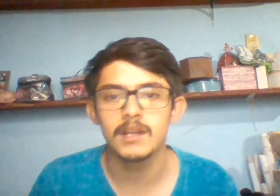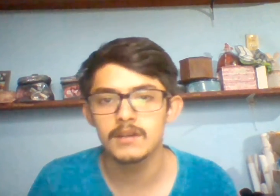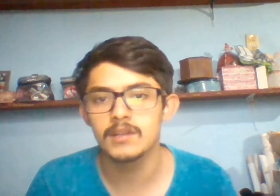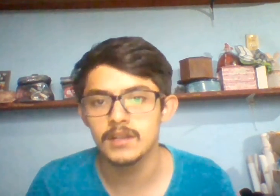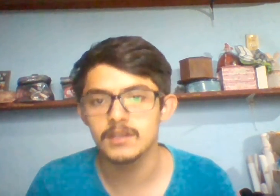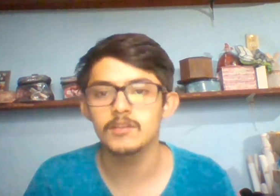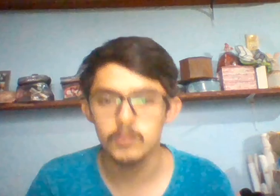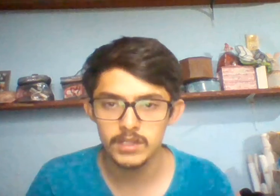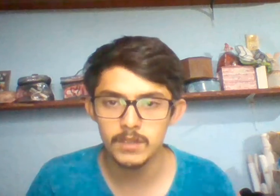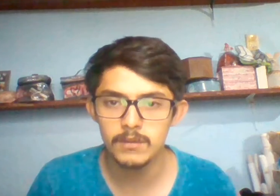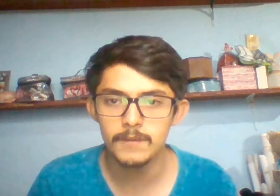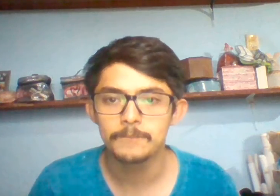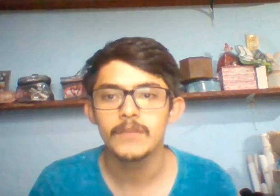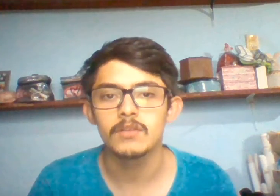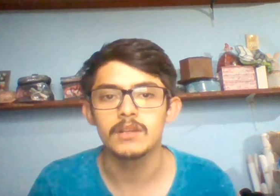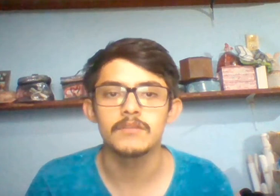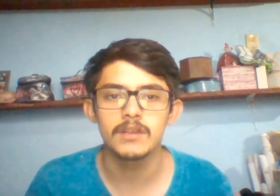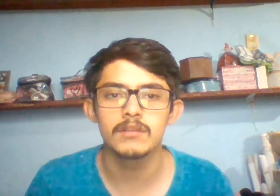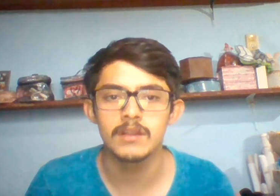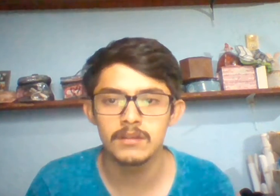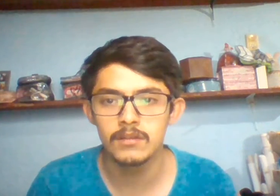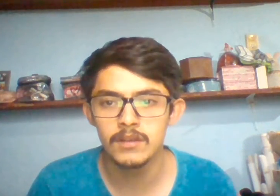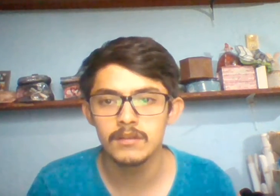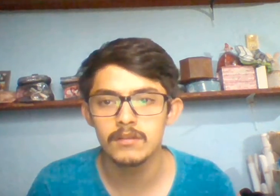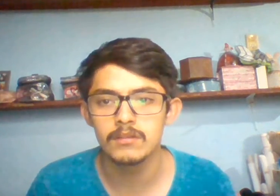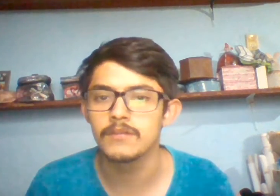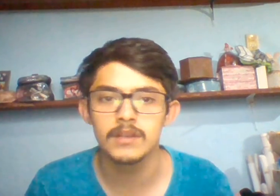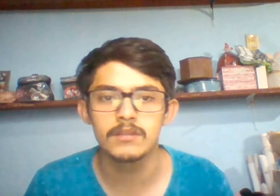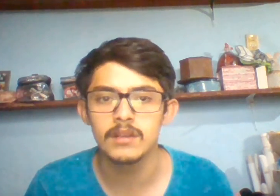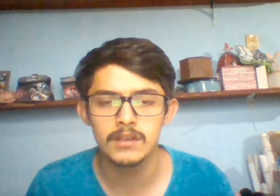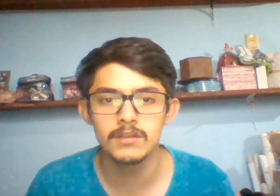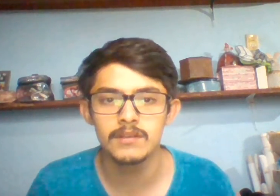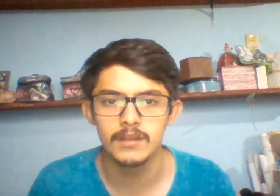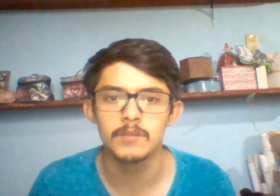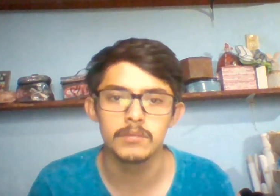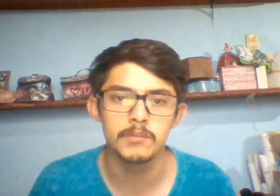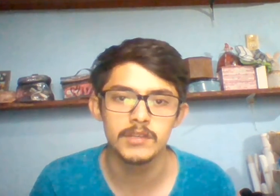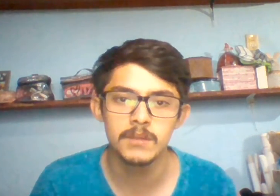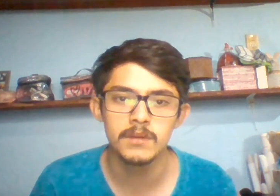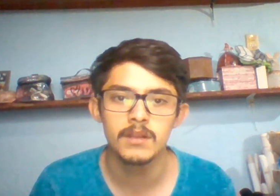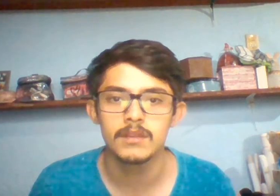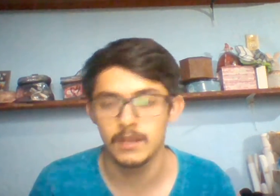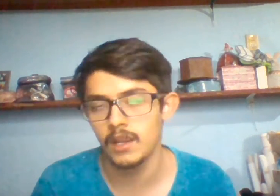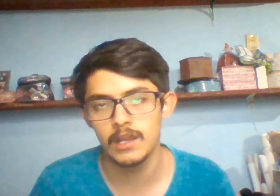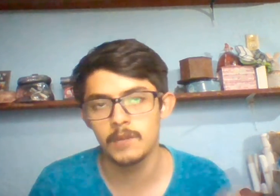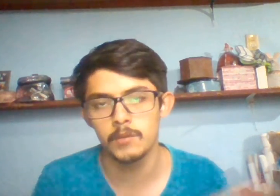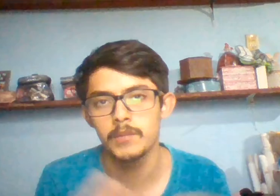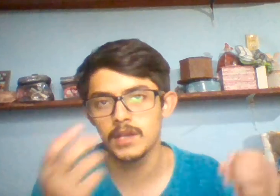cargas eléctricas positivas con el efecto electrones, con defecto de electrones en el polo positivo de la